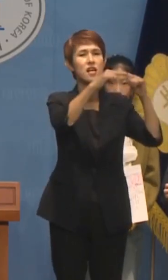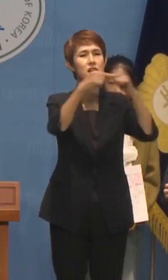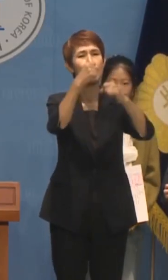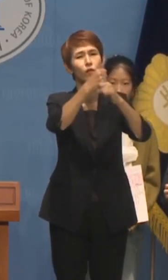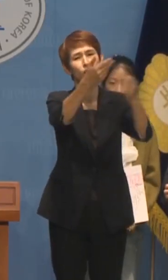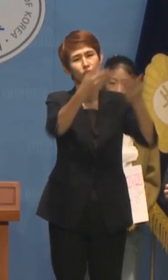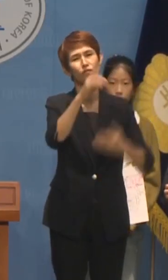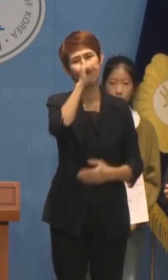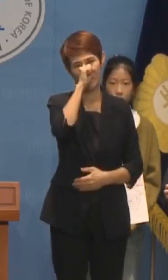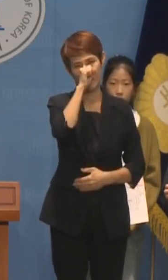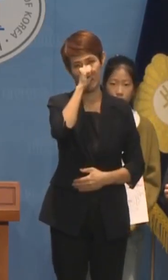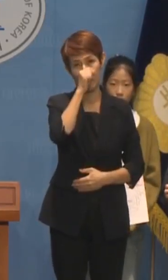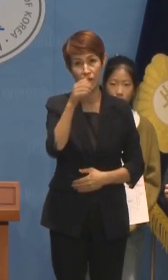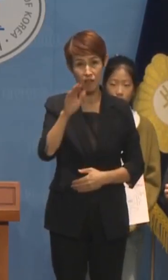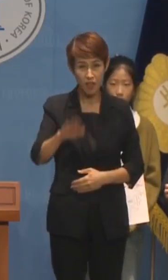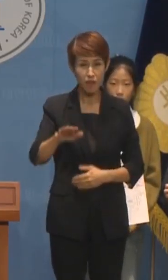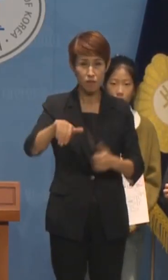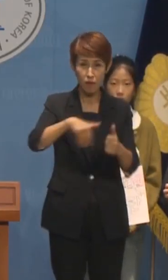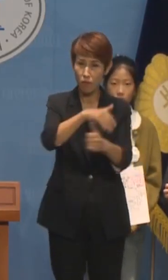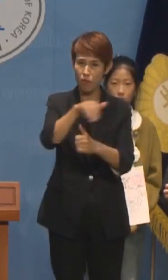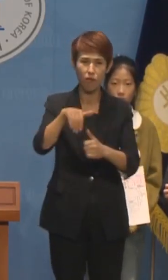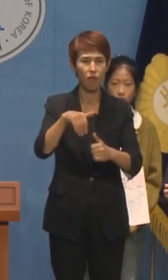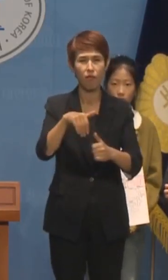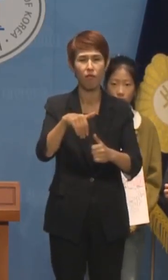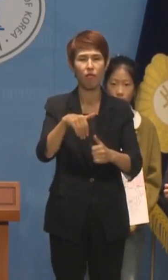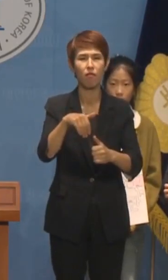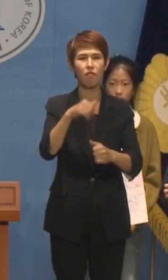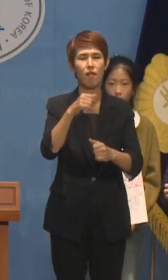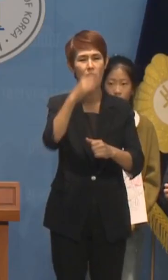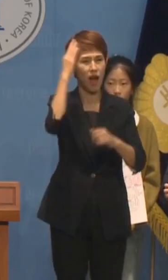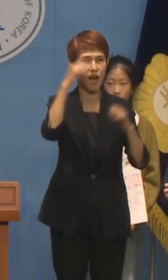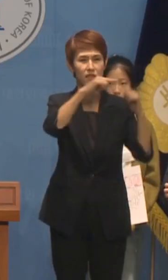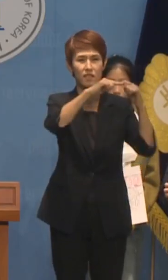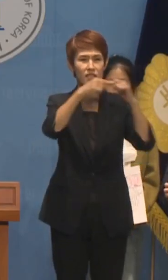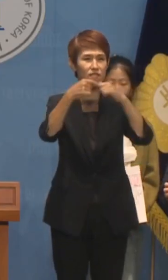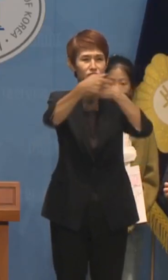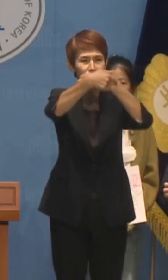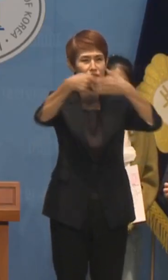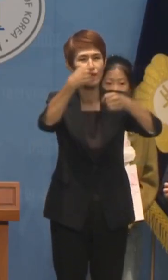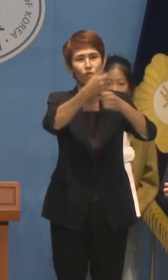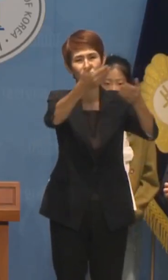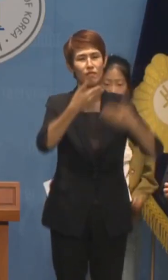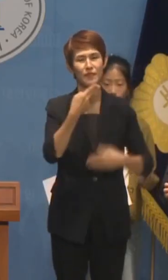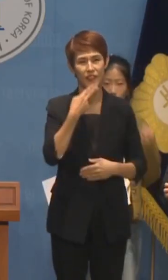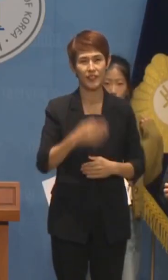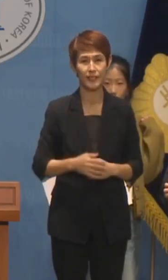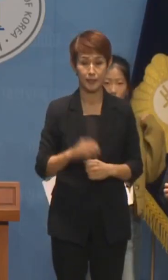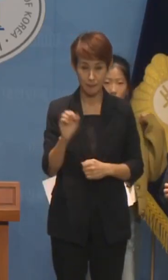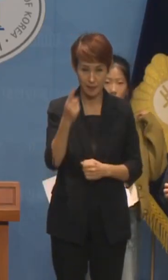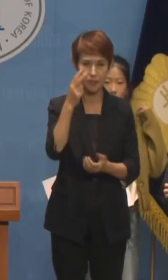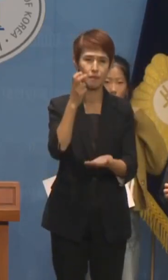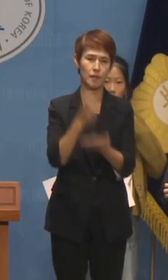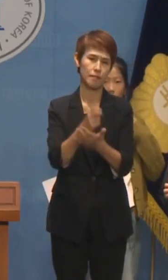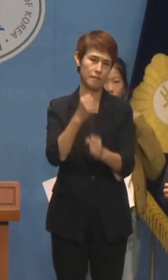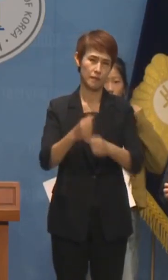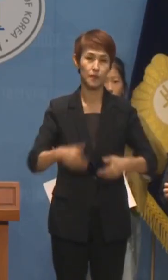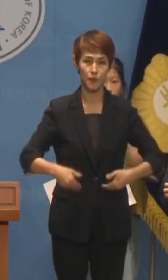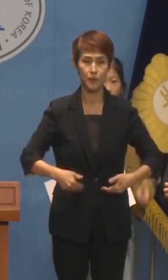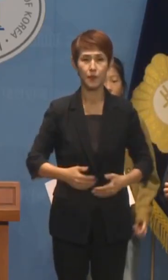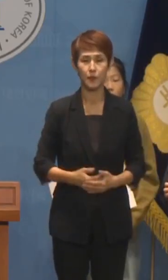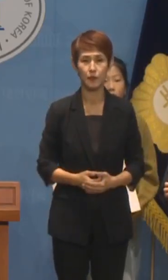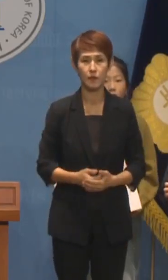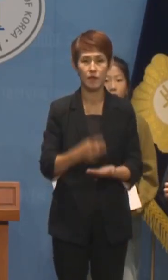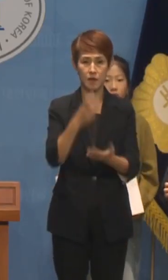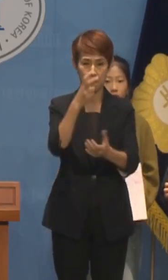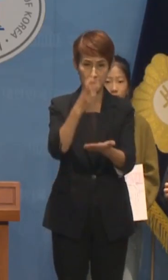만들어주면 좋겠지만 현실은 그렇지 못한 상황입니다. 그래서 법이 적용되어야 한다고 생각했습니다.